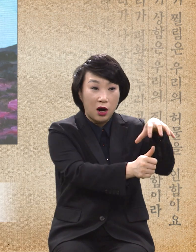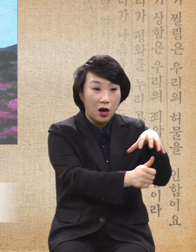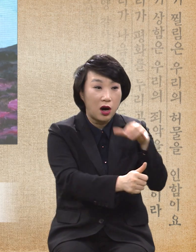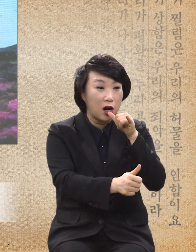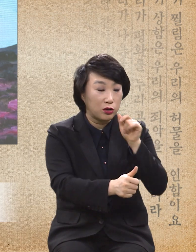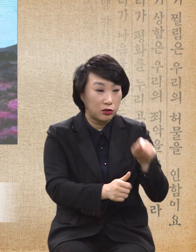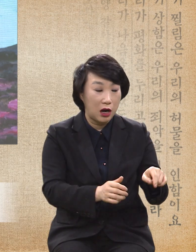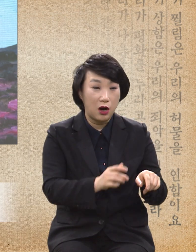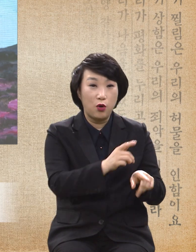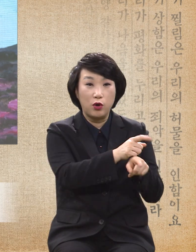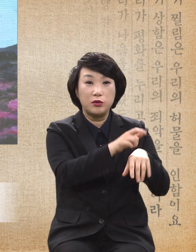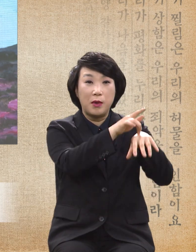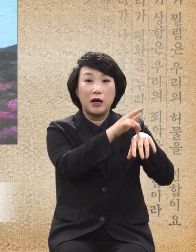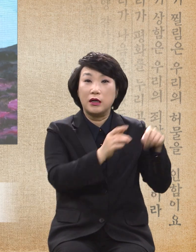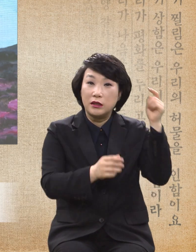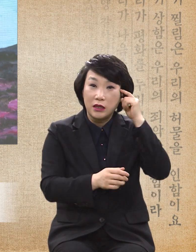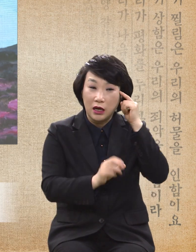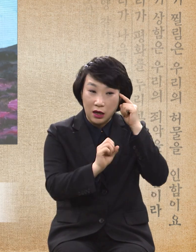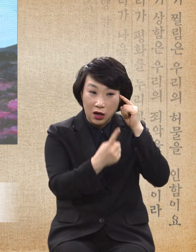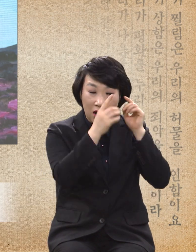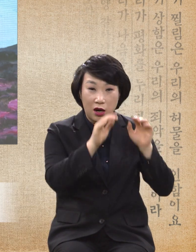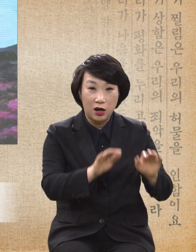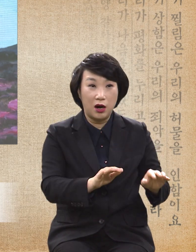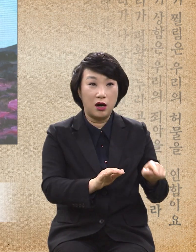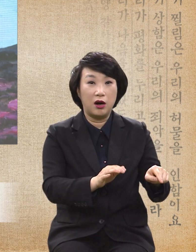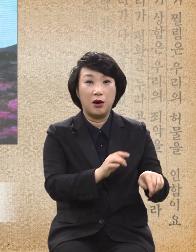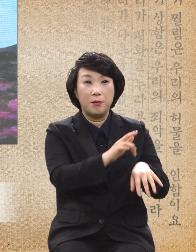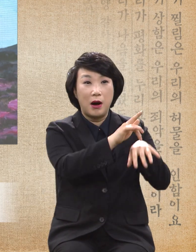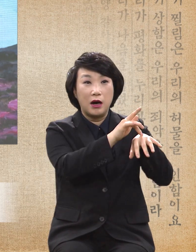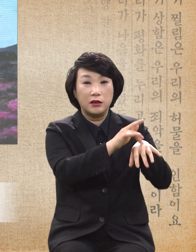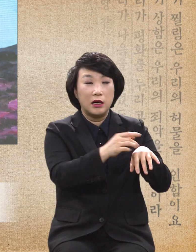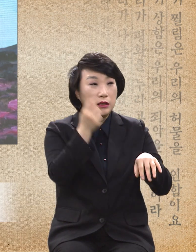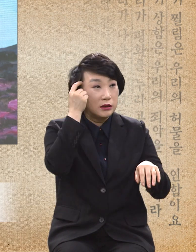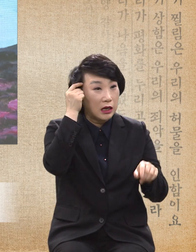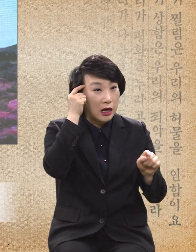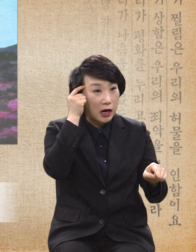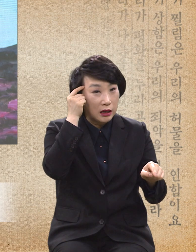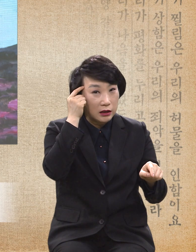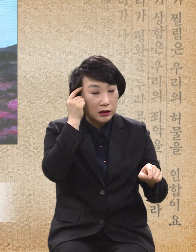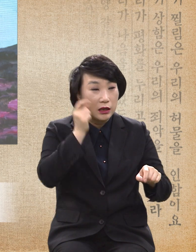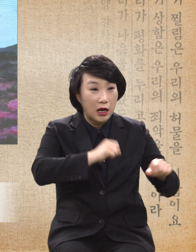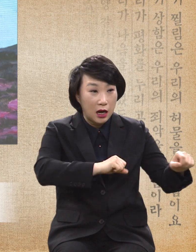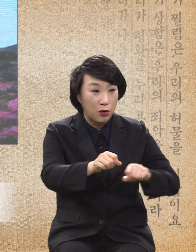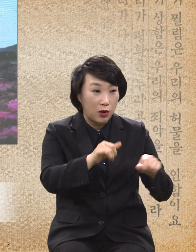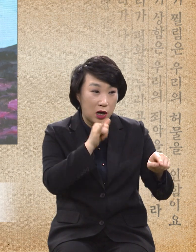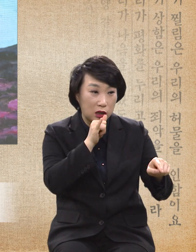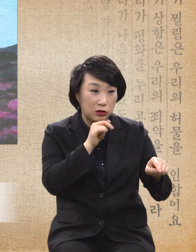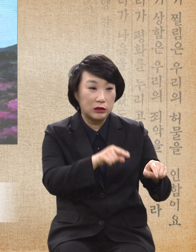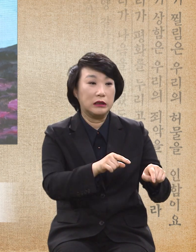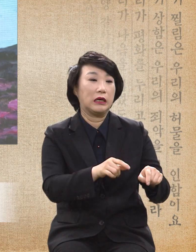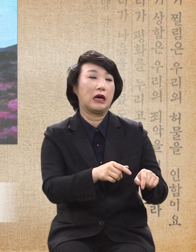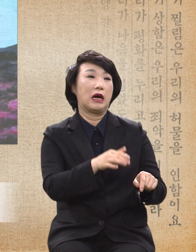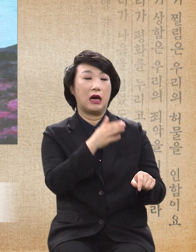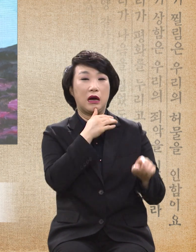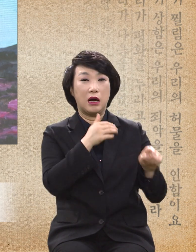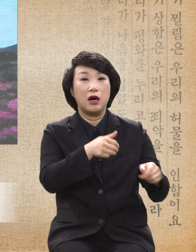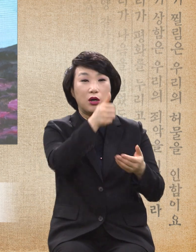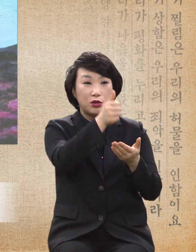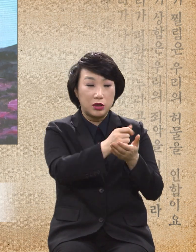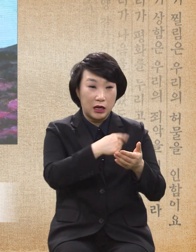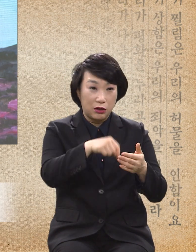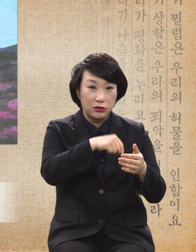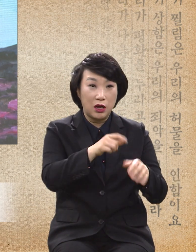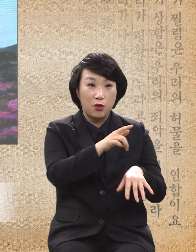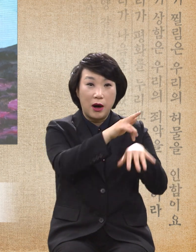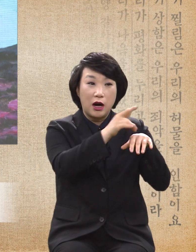받아서 마귀의 생각에 의해서 마귀의 생각을 실천하는 저는 죄 속의